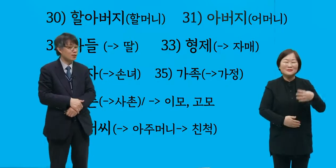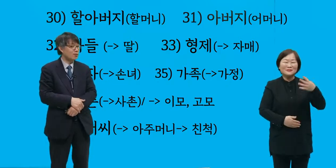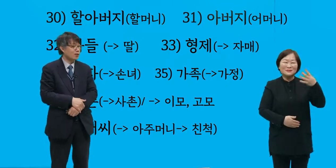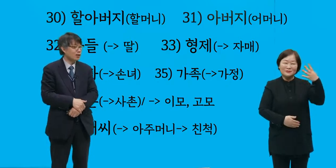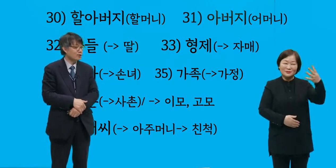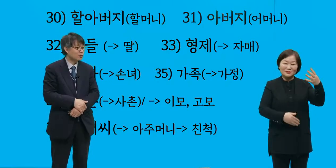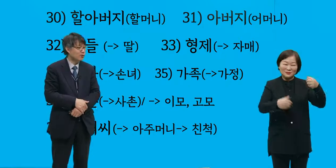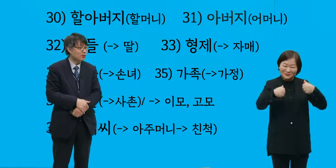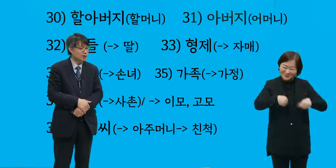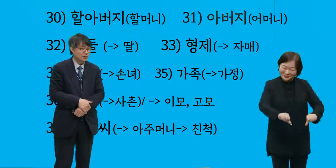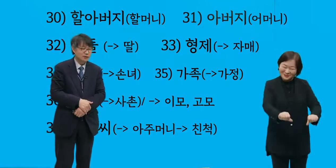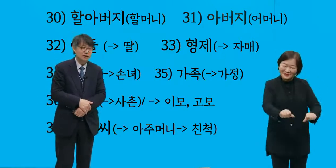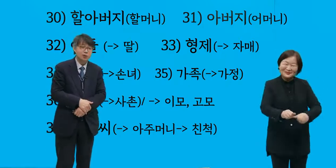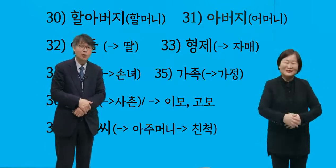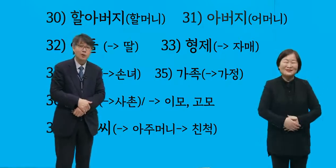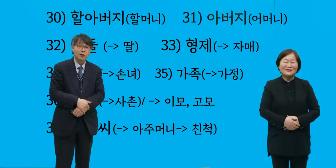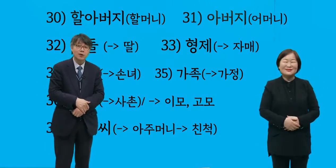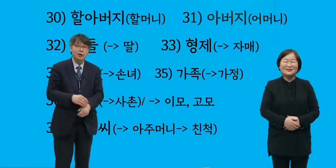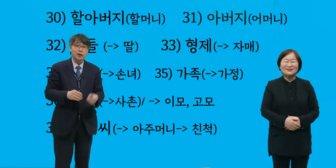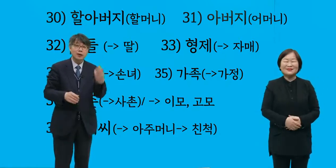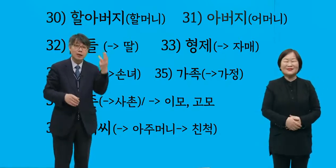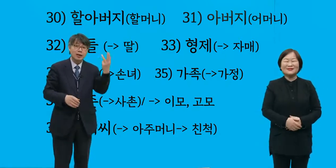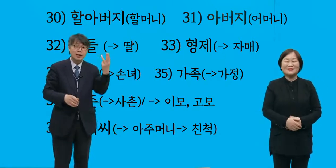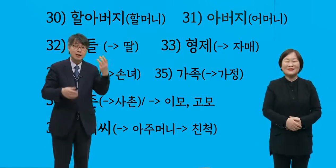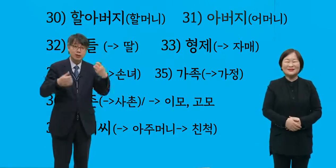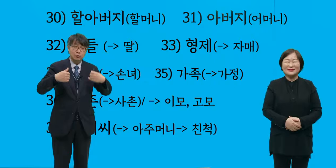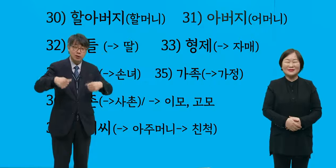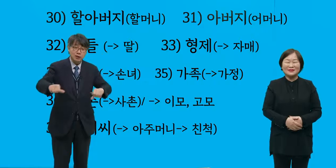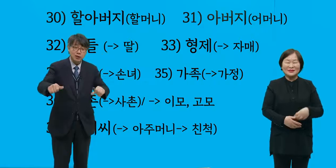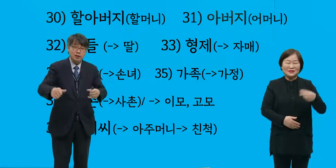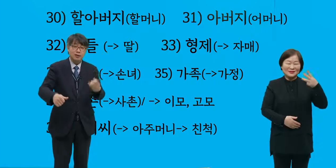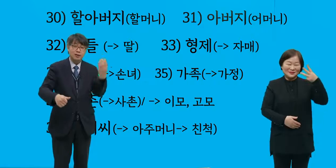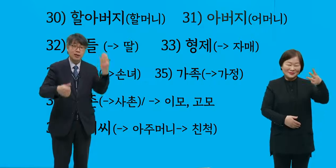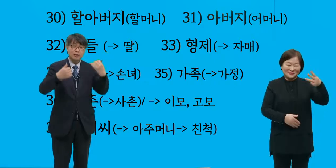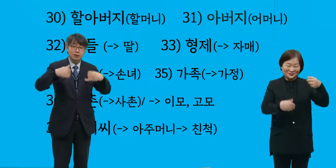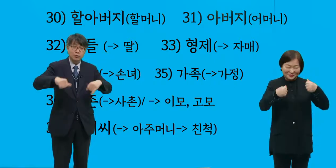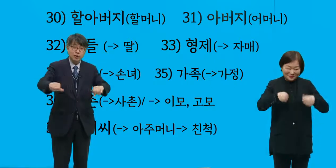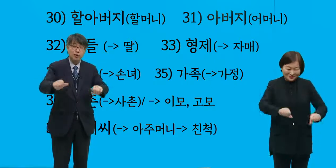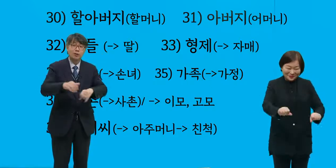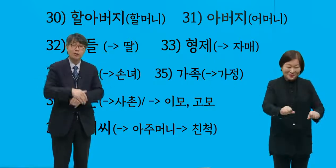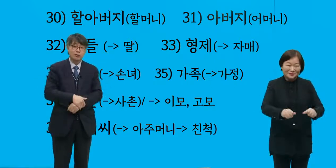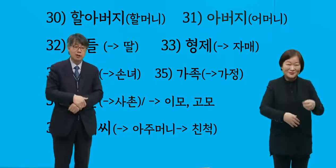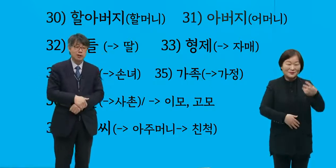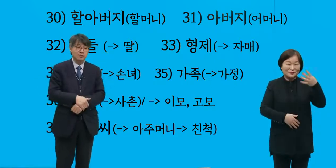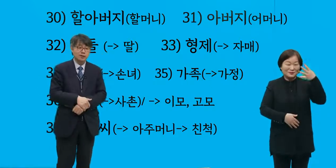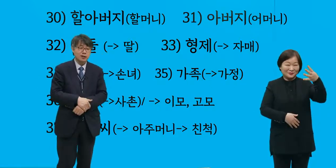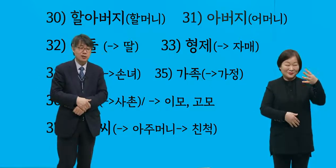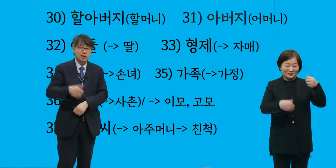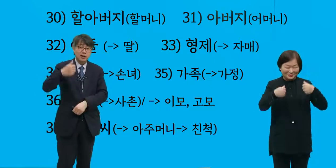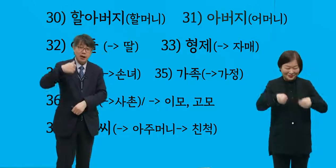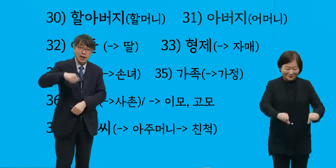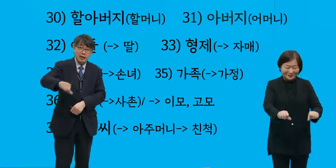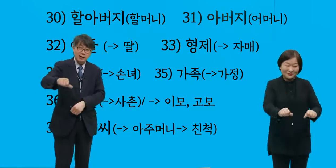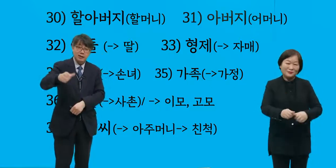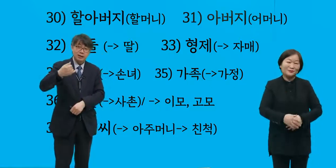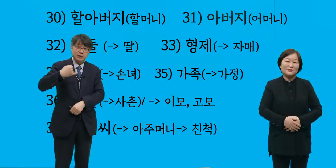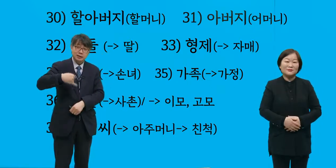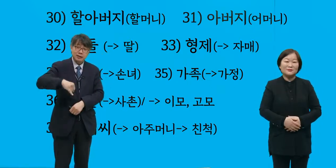못 만나가지고 이제 그렇게 새 쌍둥이, 내 쌍둥이 이렇게 표현해도 될 것 같습니다. 그래서 아들,